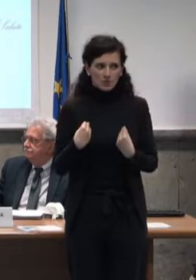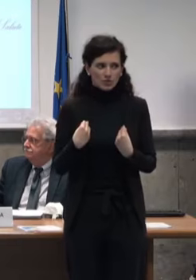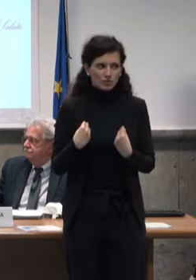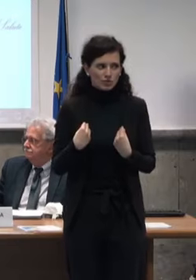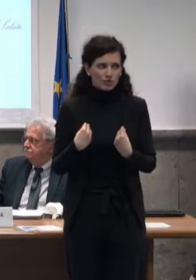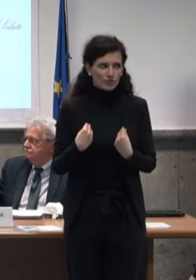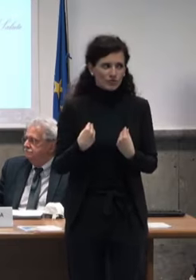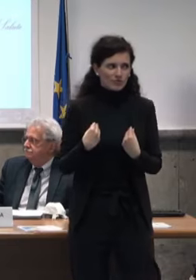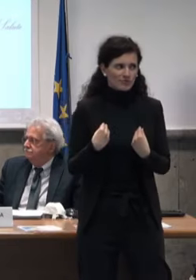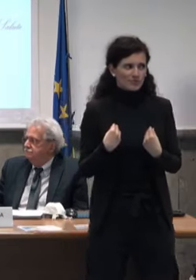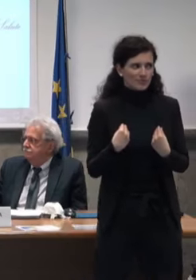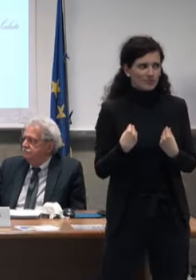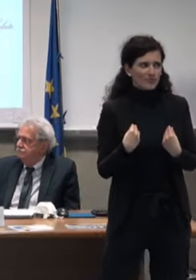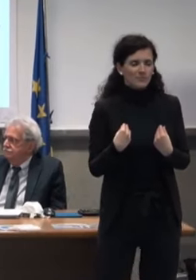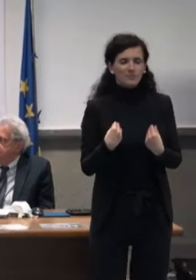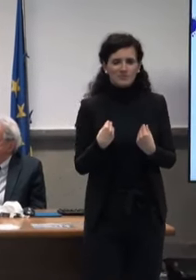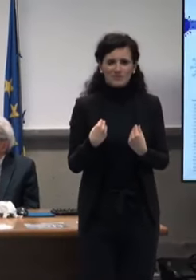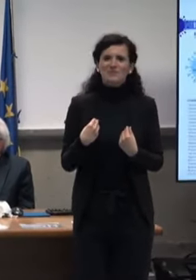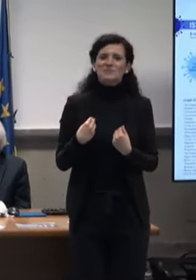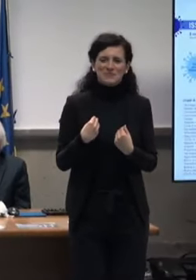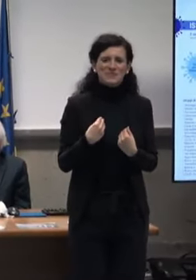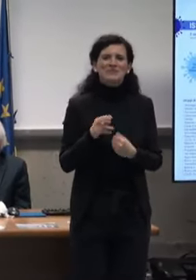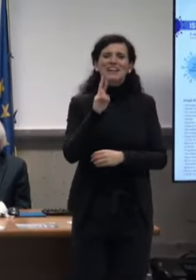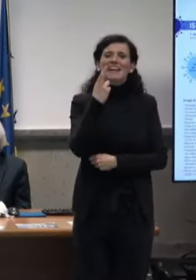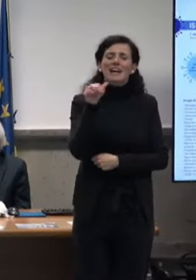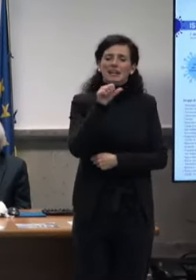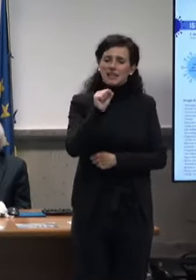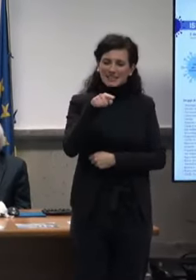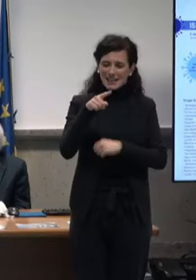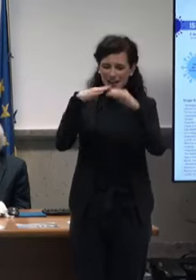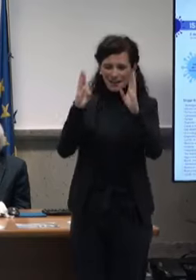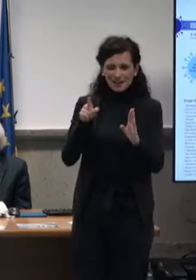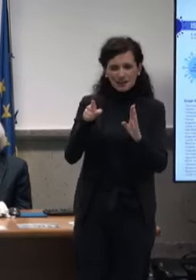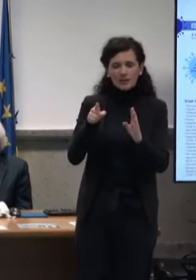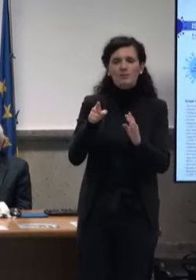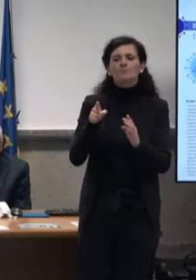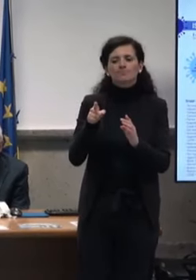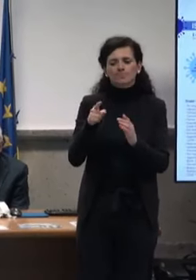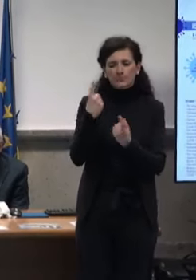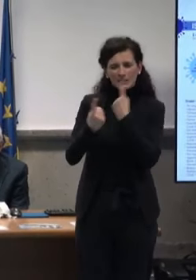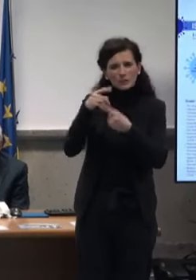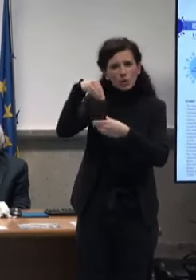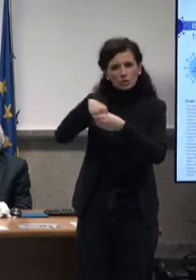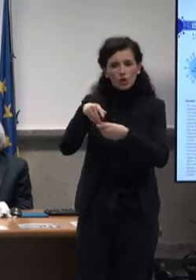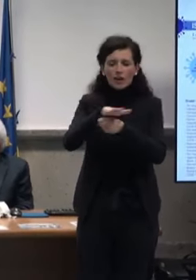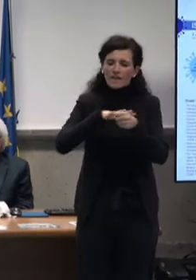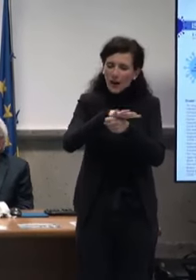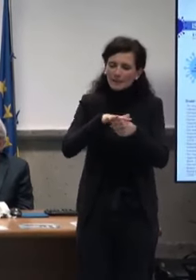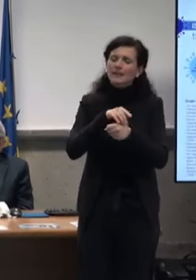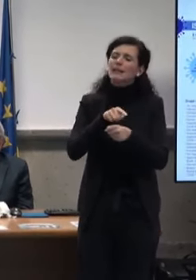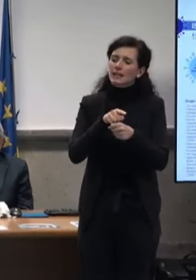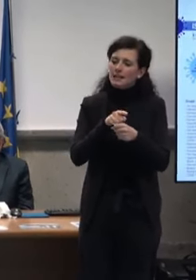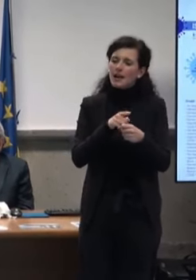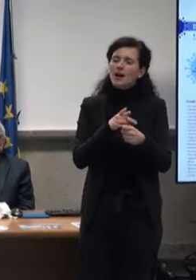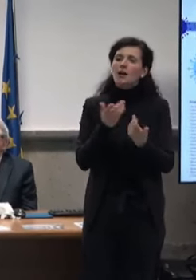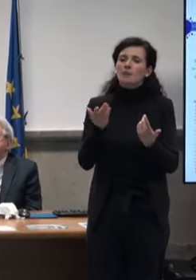quanto tuttora probabilmente avviene per la circolazione di resistenza antimicrobica ricorderete che sia stata una